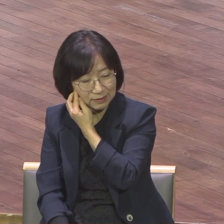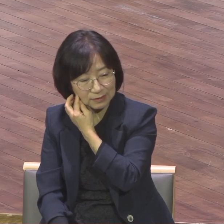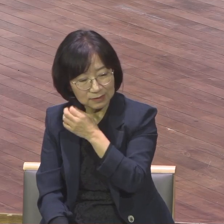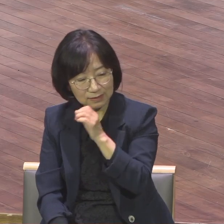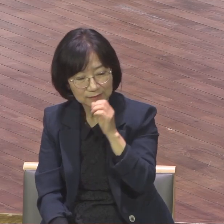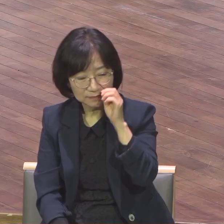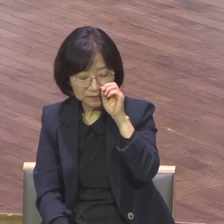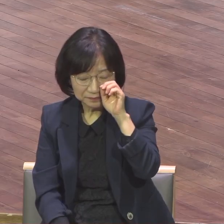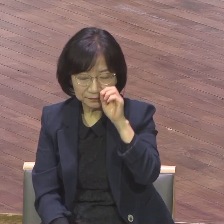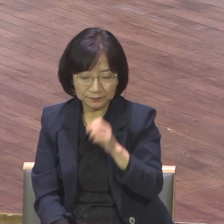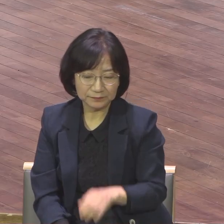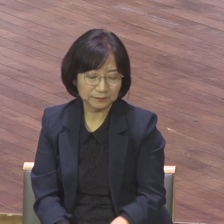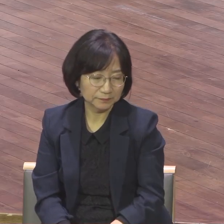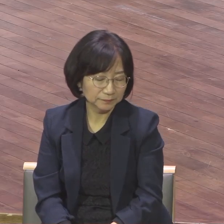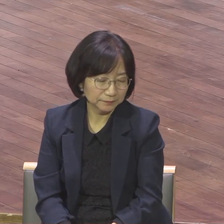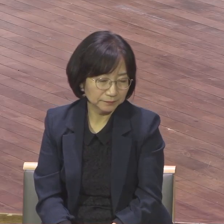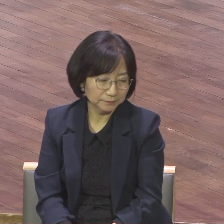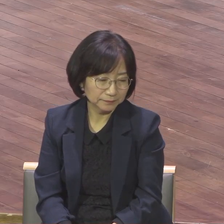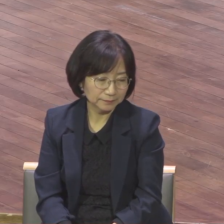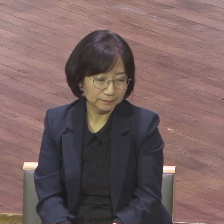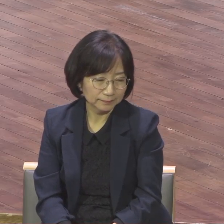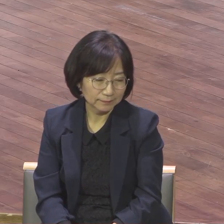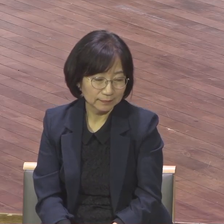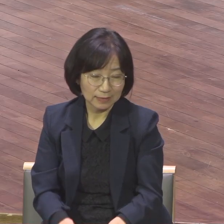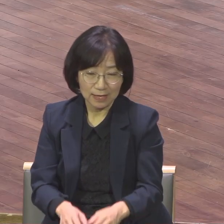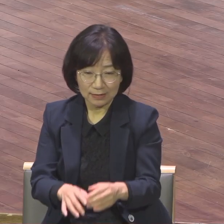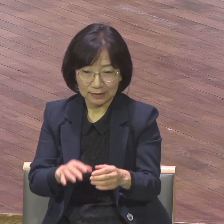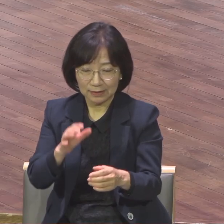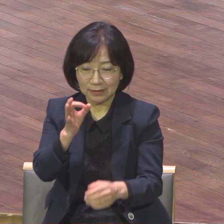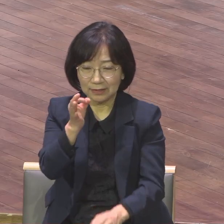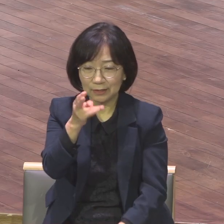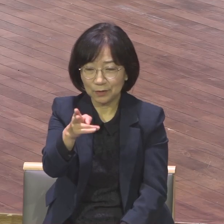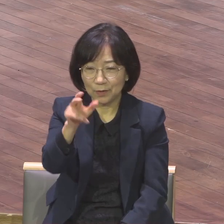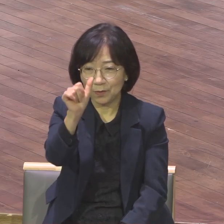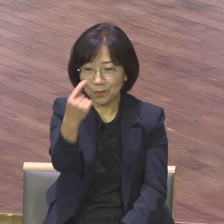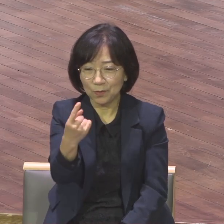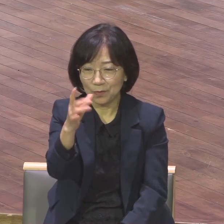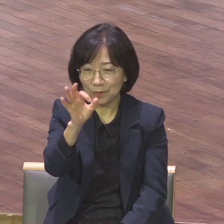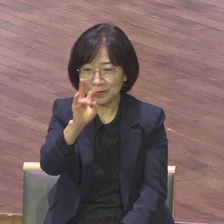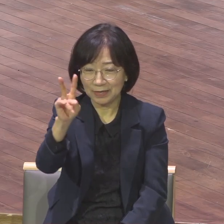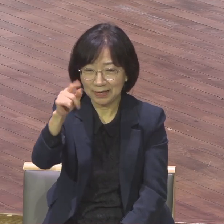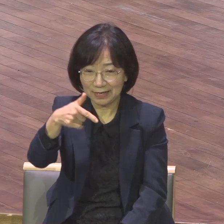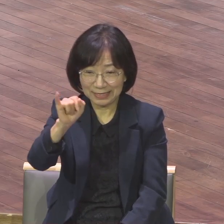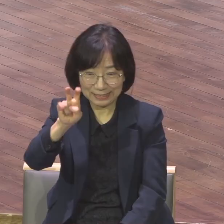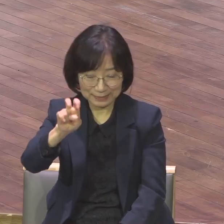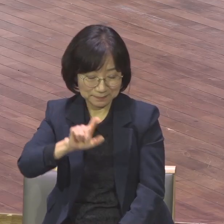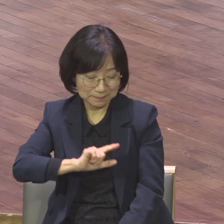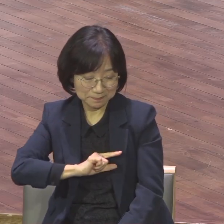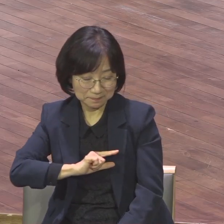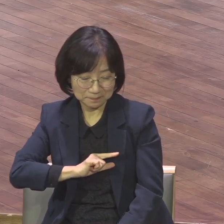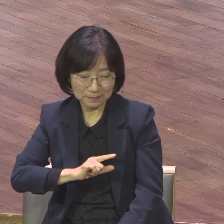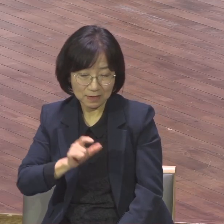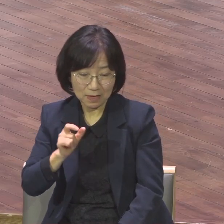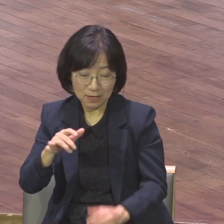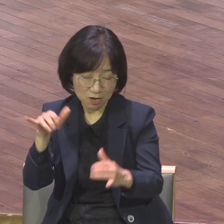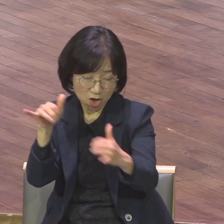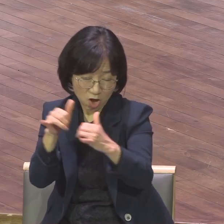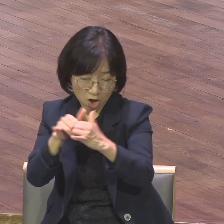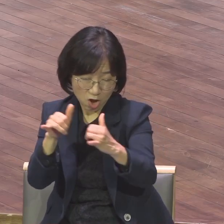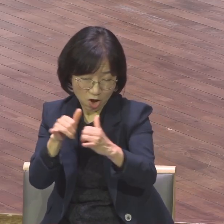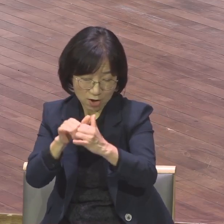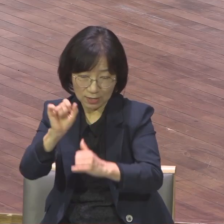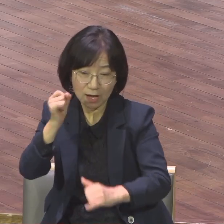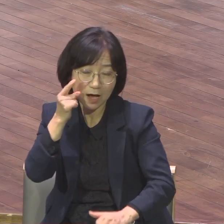요야긴이 왕으로 즉위를 하죠. 석 달 만에 왕으로 즉위되어서 석 달 만에 이제 바벨론